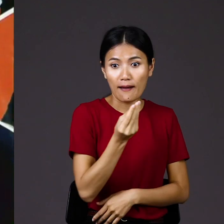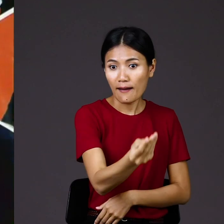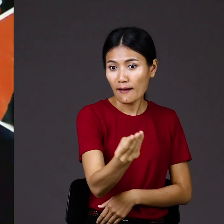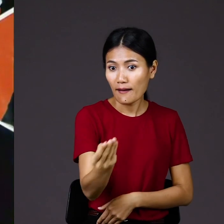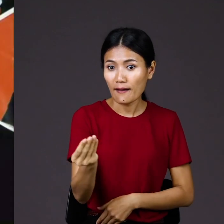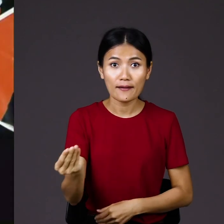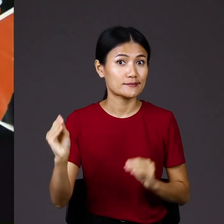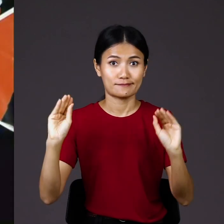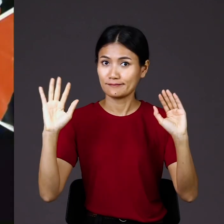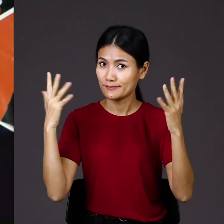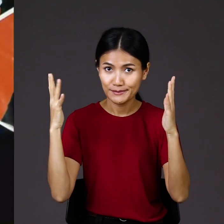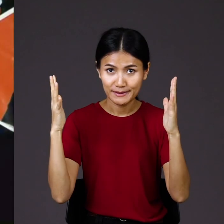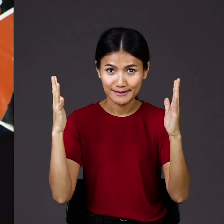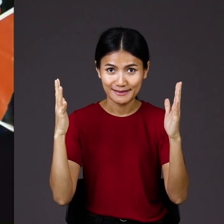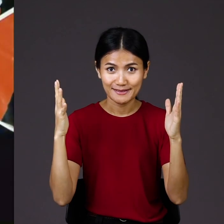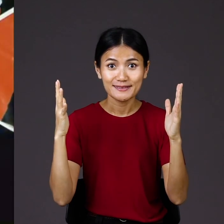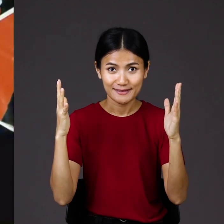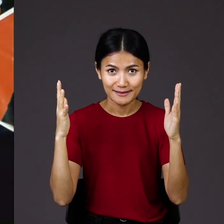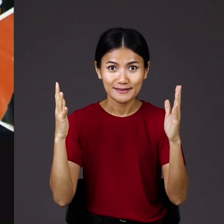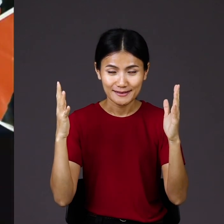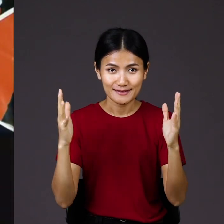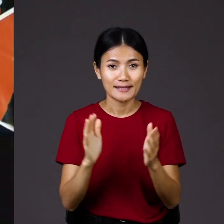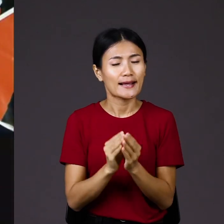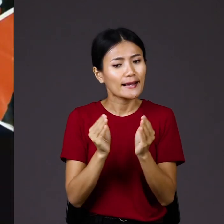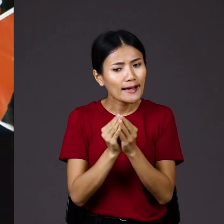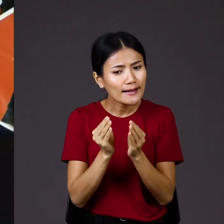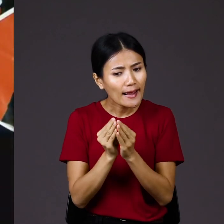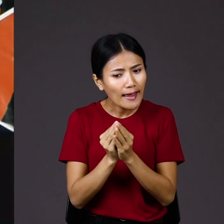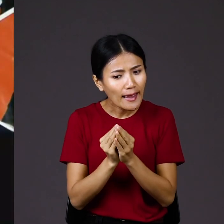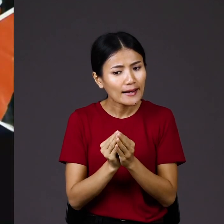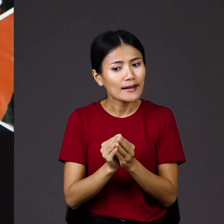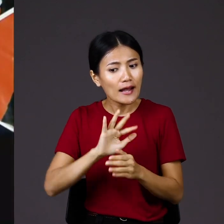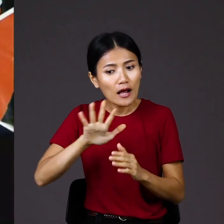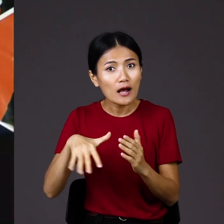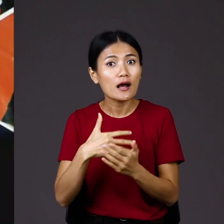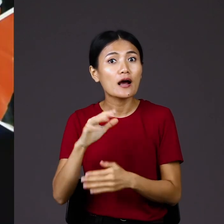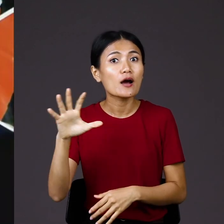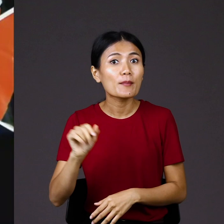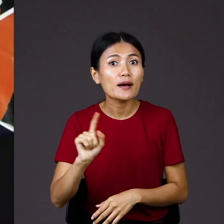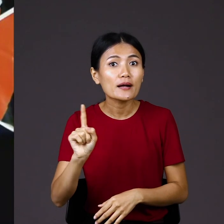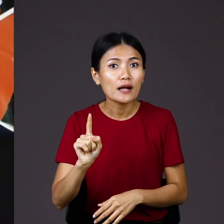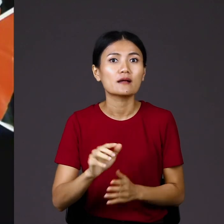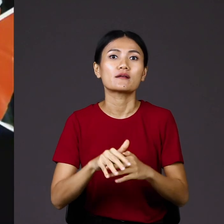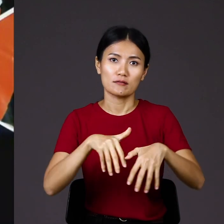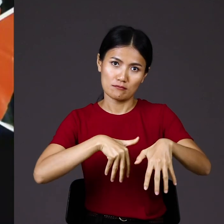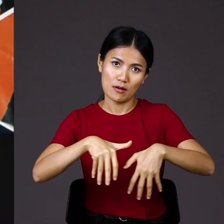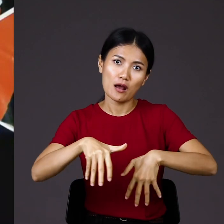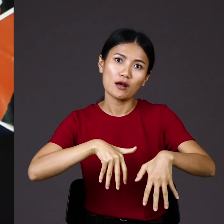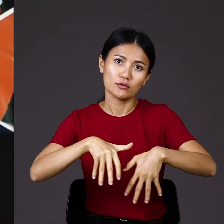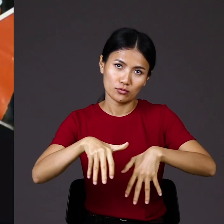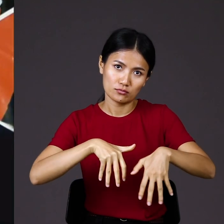ไม่มีการซื้อสิทธิ์ซื้อเสียงคะแนนเหล่านี้มาจากศรัทธาคะแนนเหล่